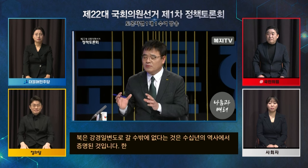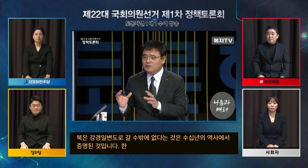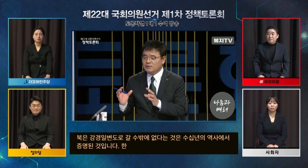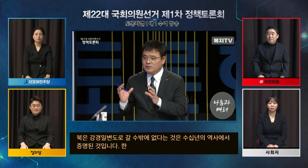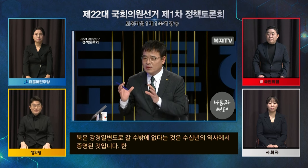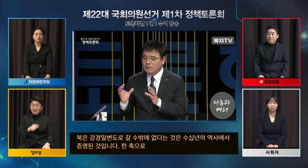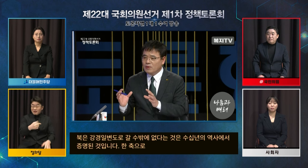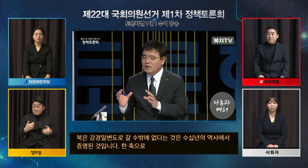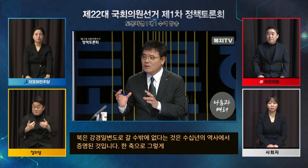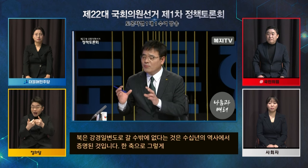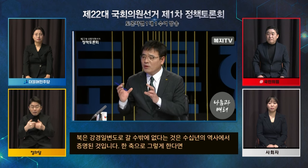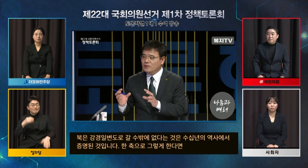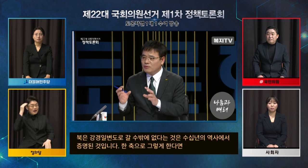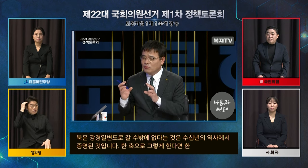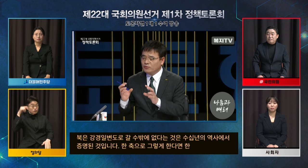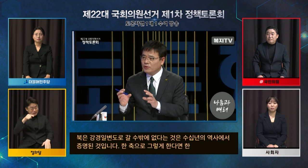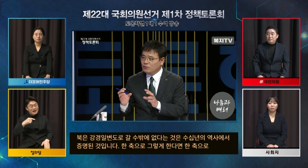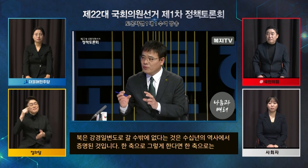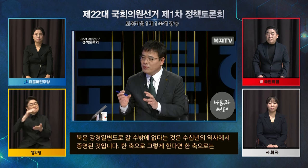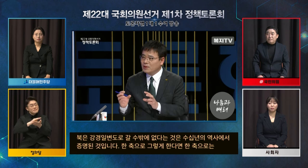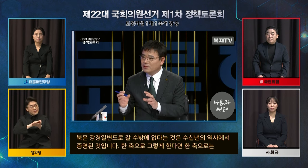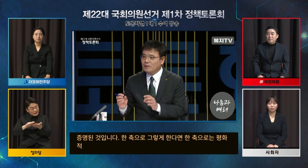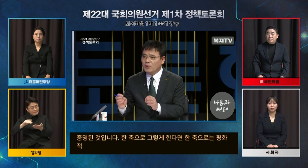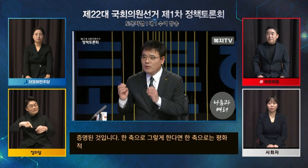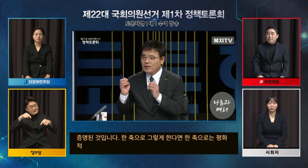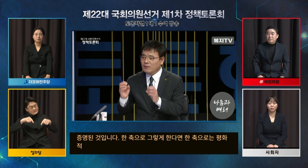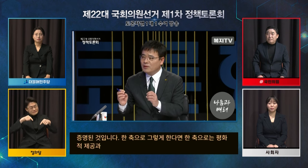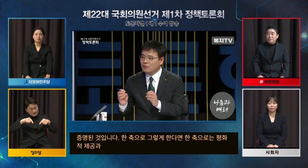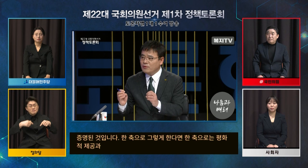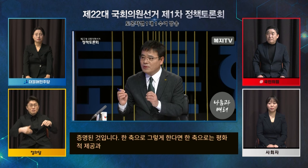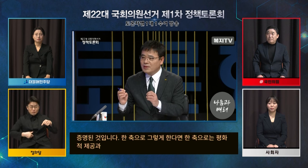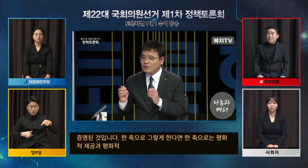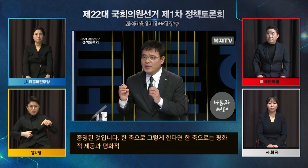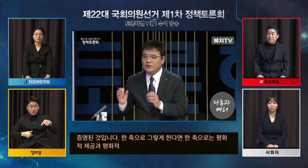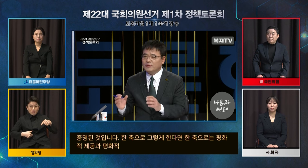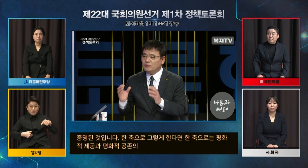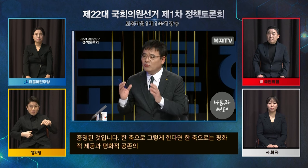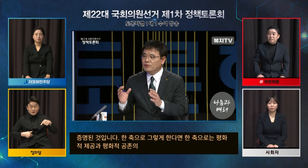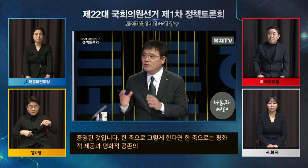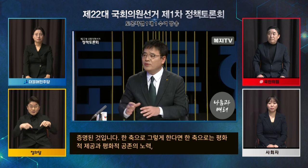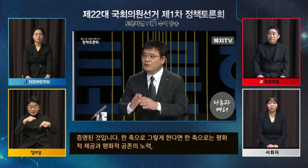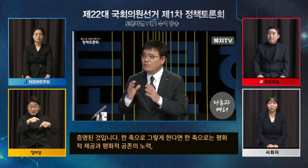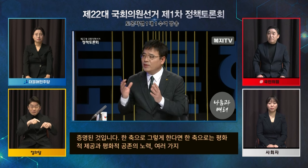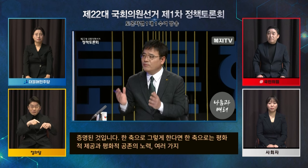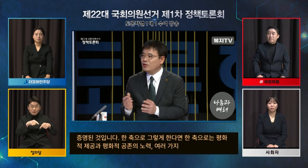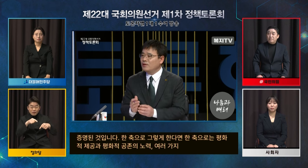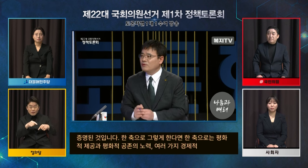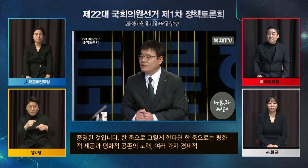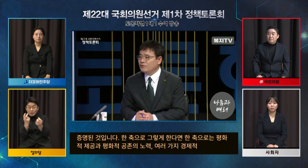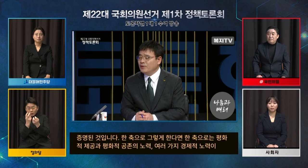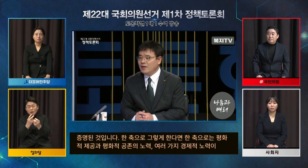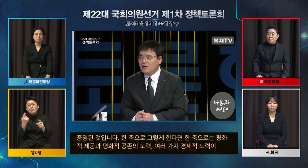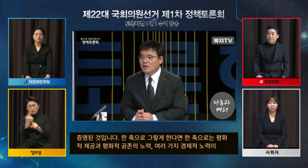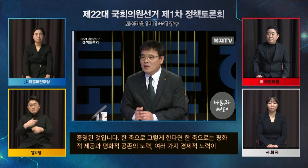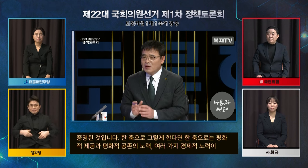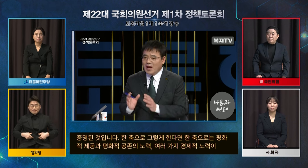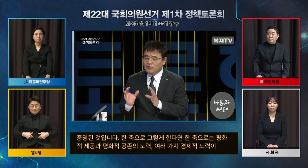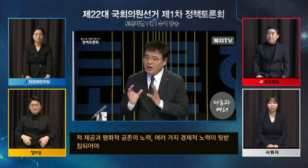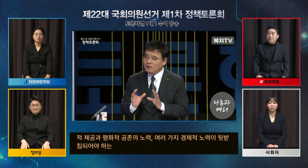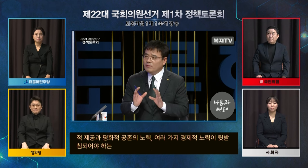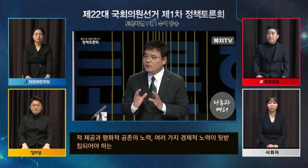평화적 제공과 평화적 공존의 노력, 그 다음에 평화의 대화의 노력, 여러 가지 경제적 노력 이런 것들이 뒷받침돼야 하는 것이죠. 그런데